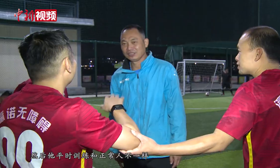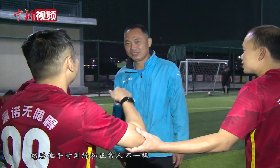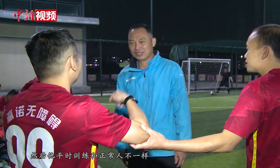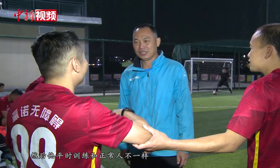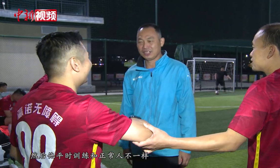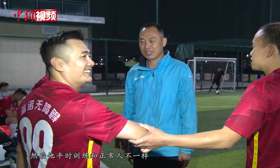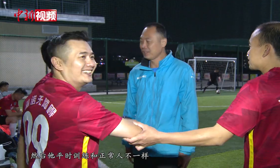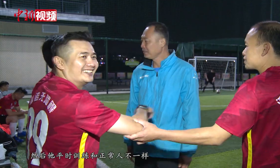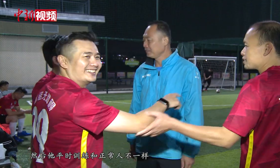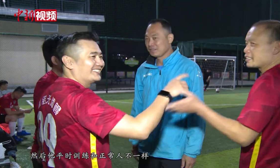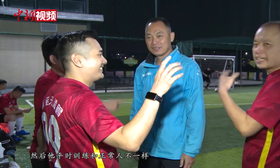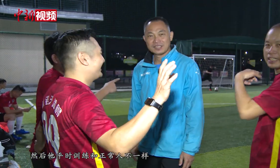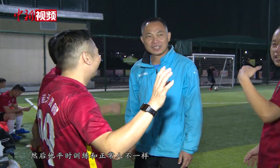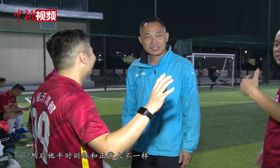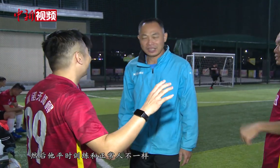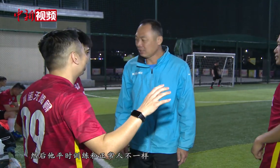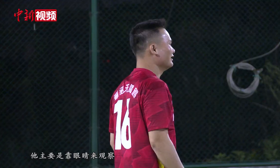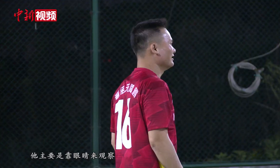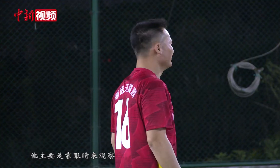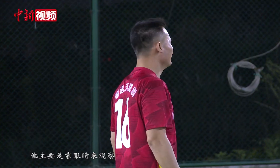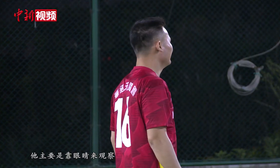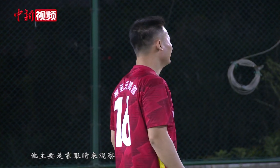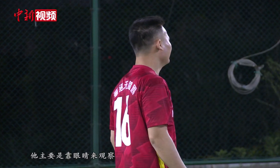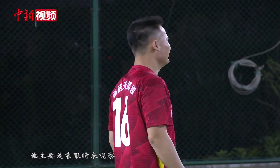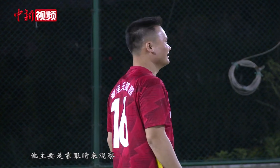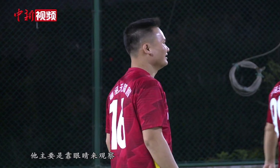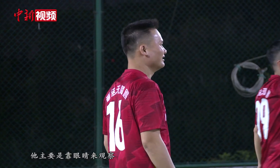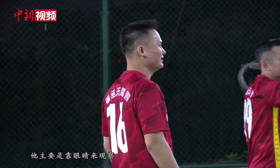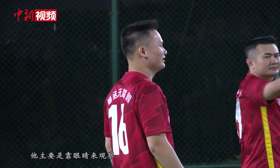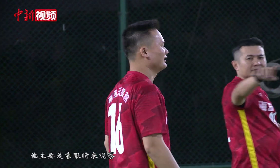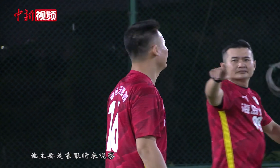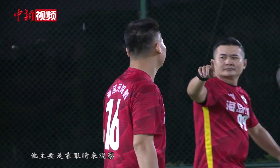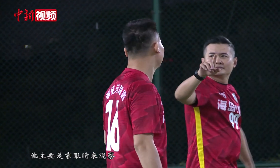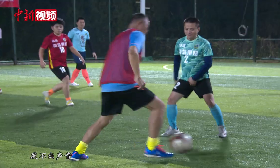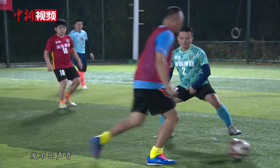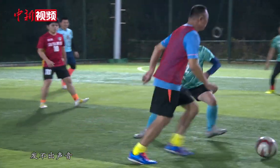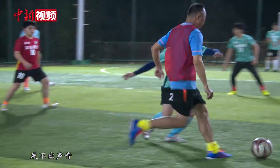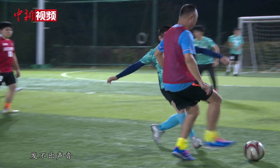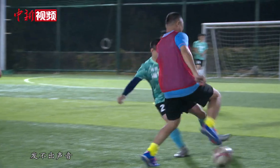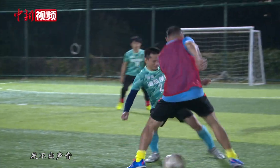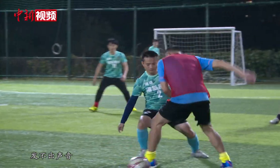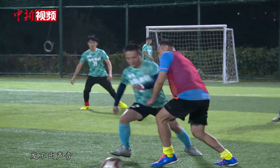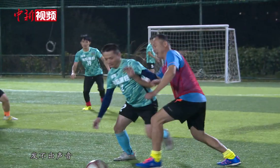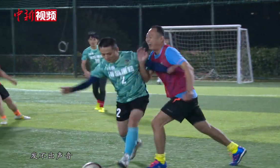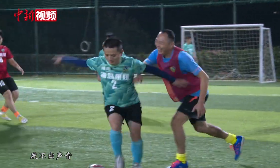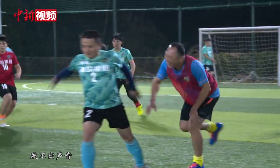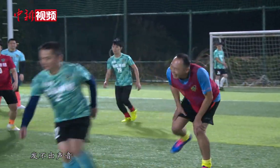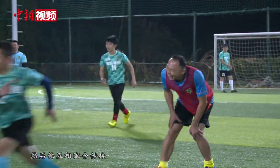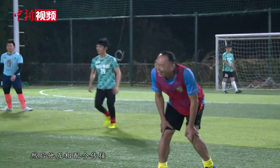他平时训练，他跟正常人不一样，他主要是靠眼睛来观察，他说啊发不出声音，然后